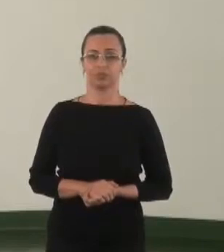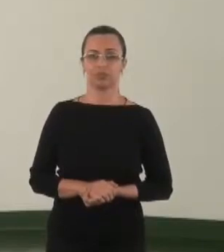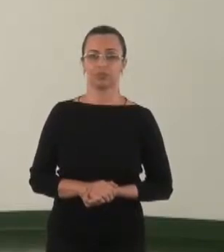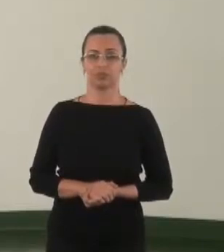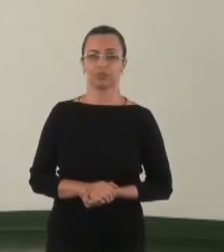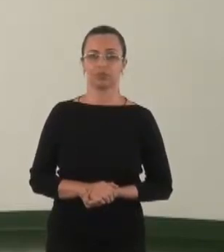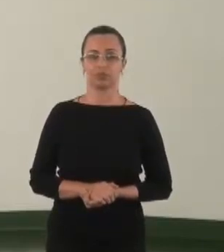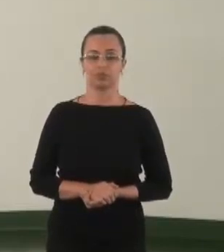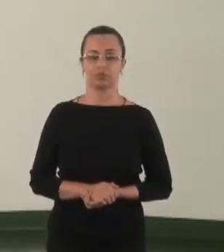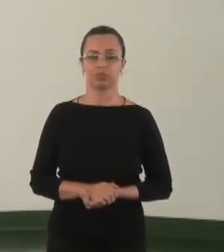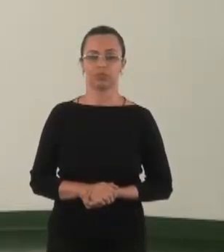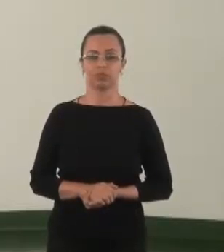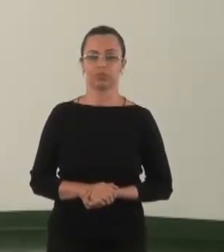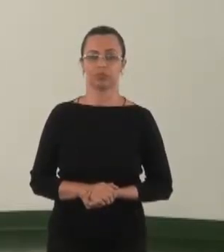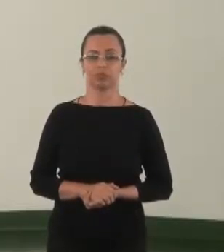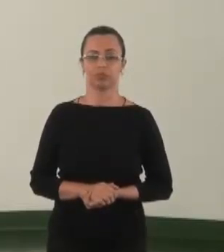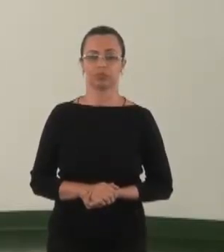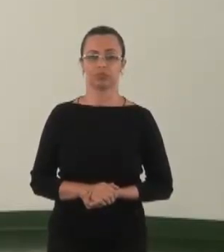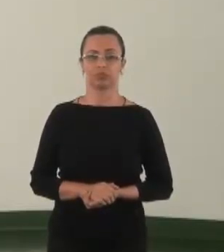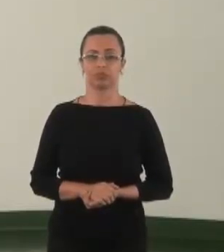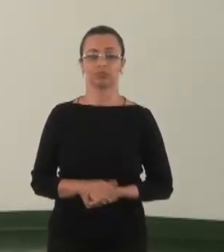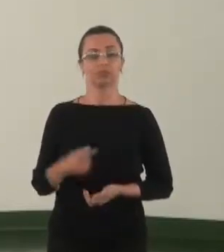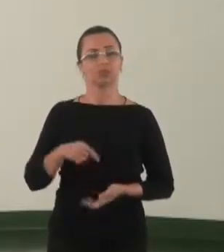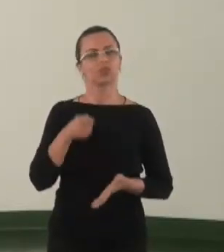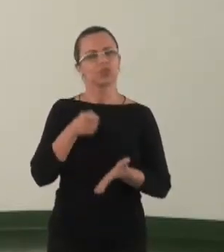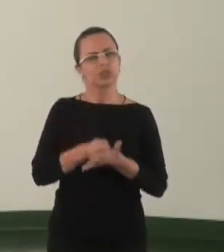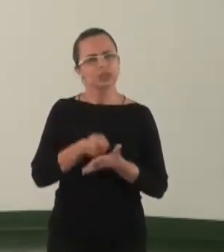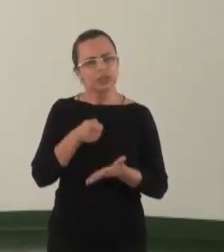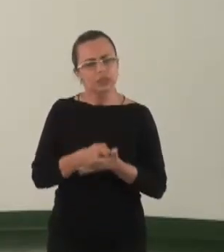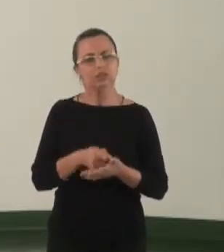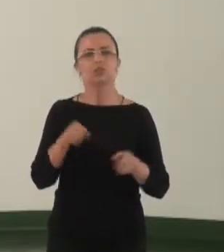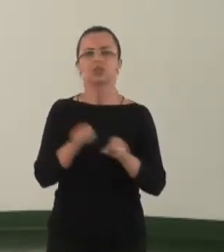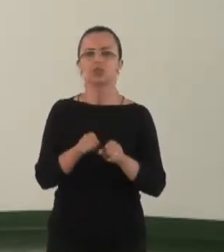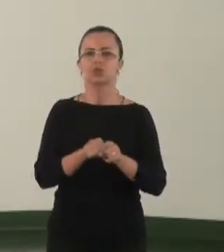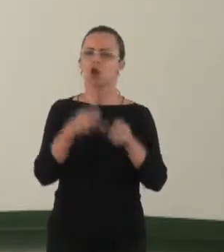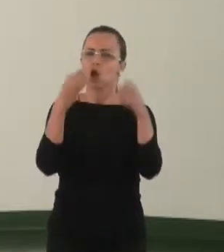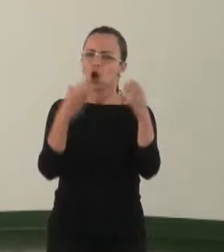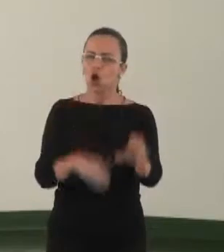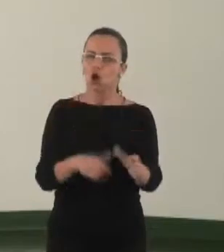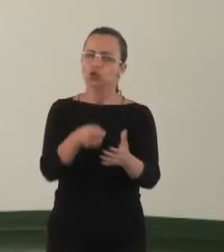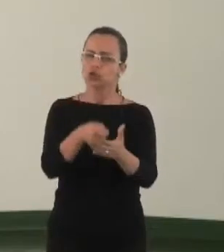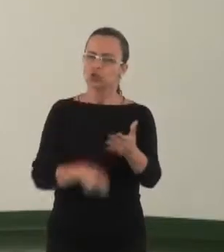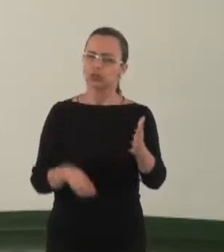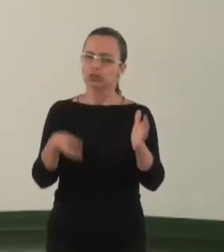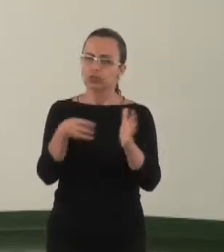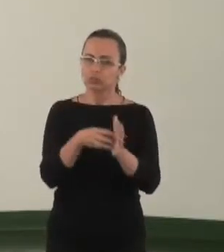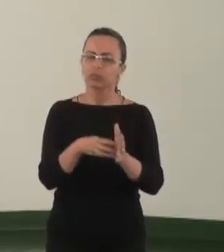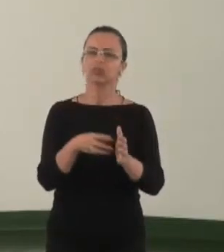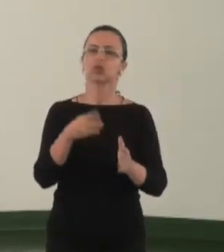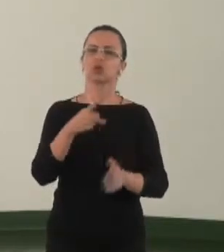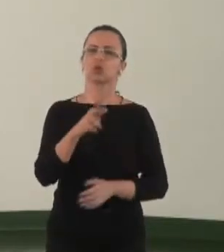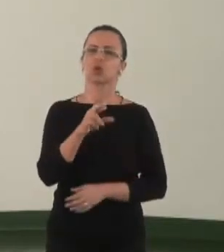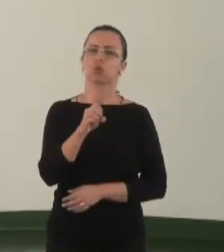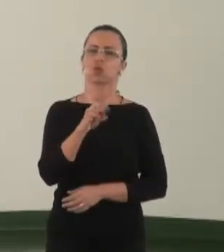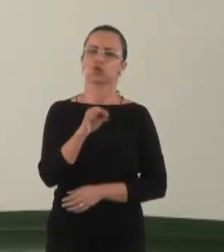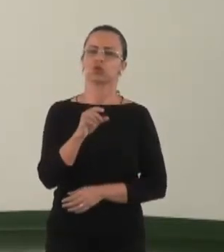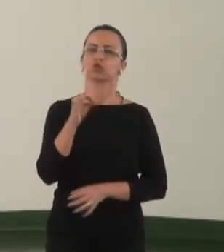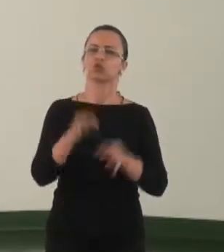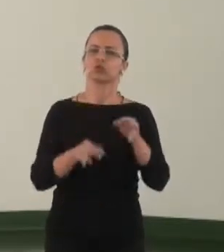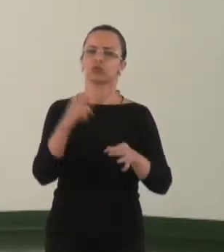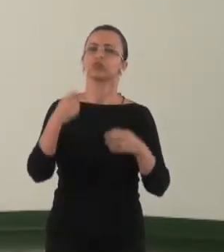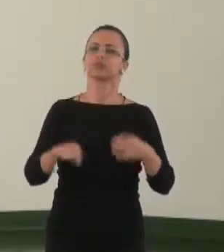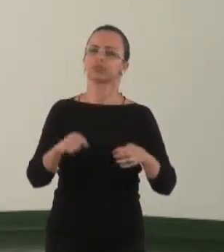Então, assim, o que se exige aqui, cobre-se também nos concursos para promotor de justiça, matéria relativa à